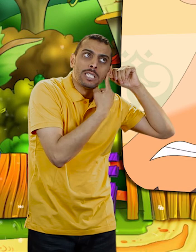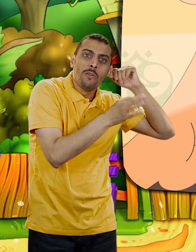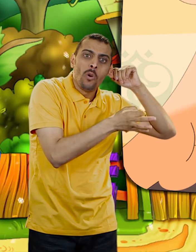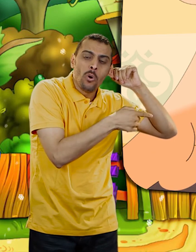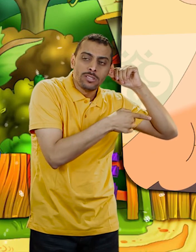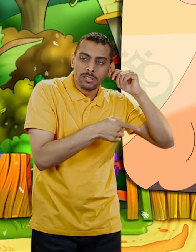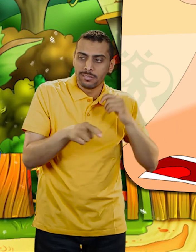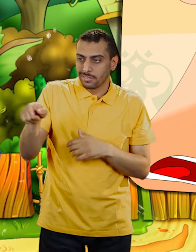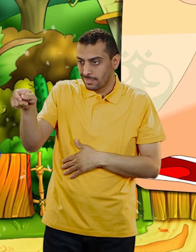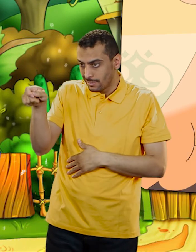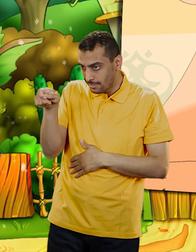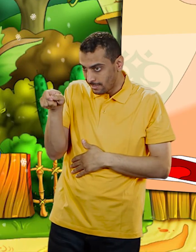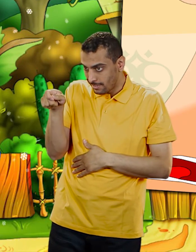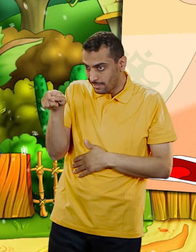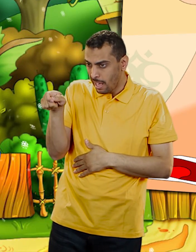التي تسقط